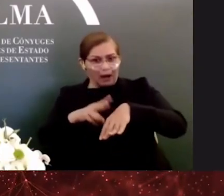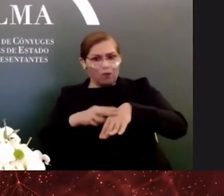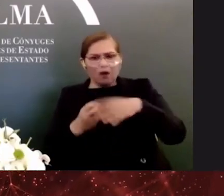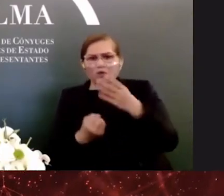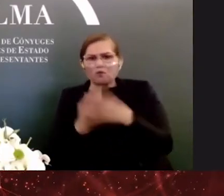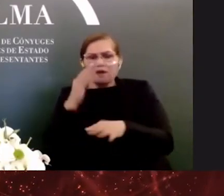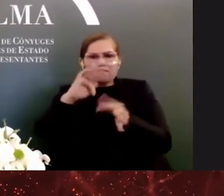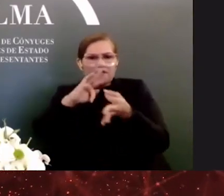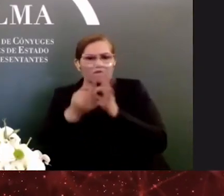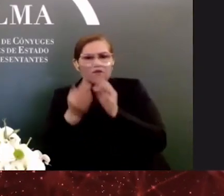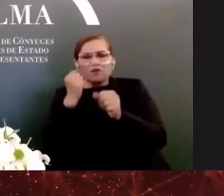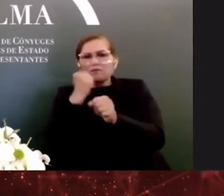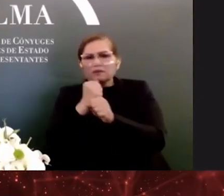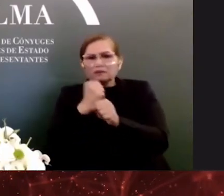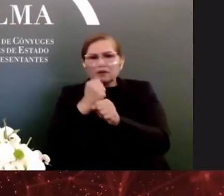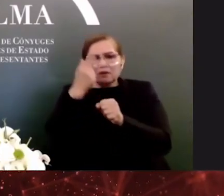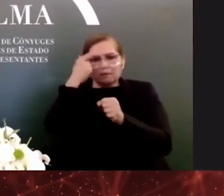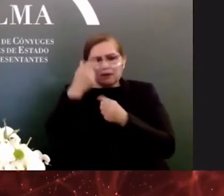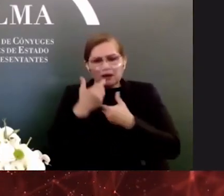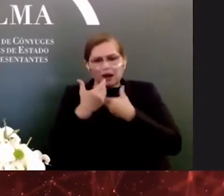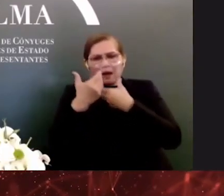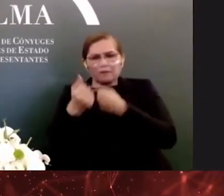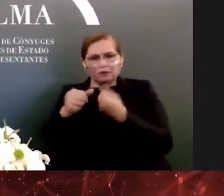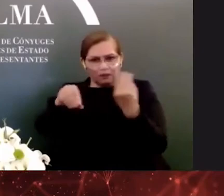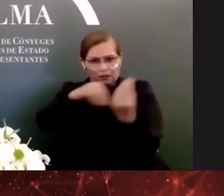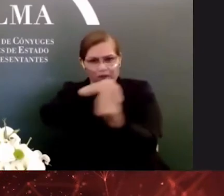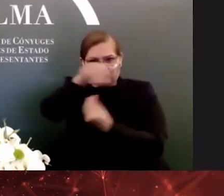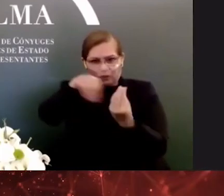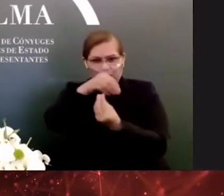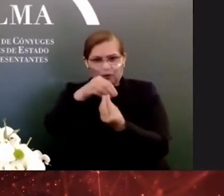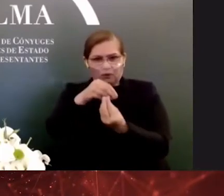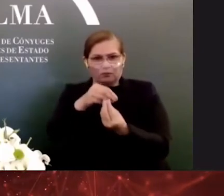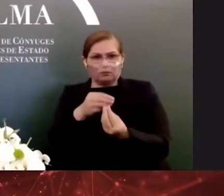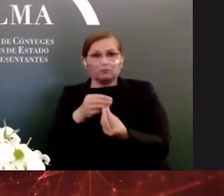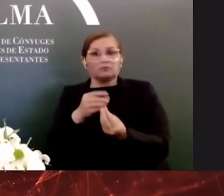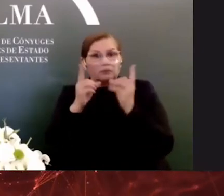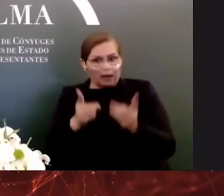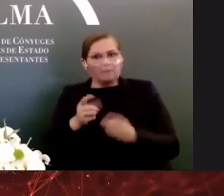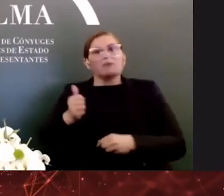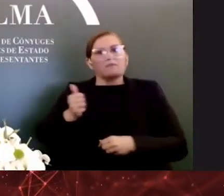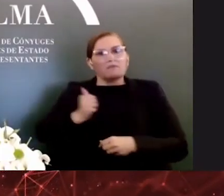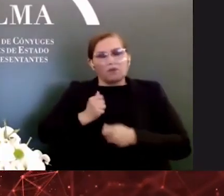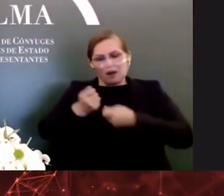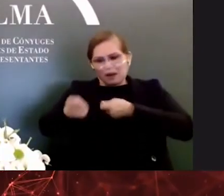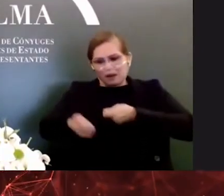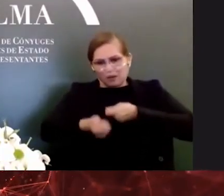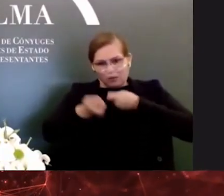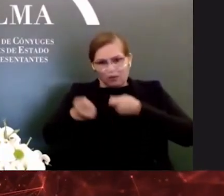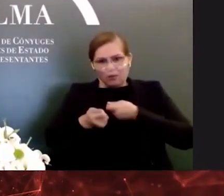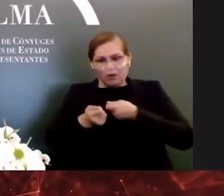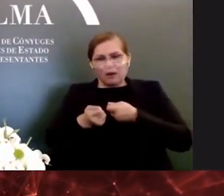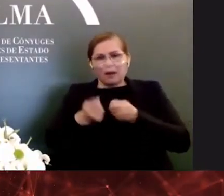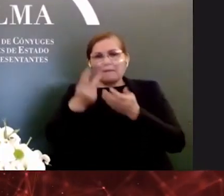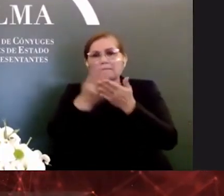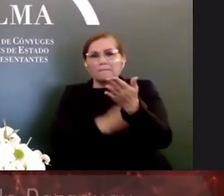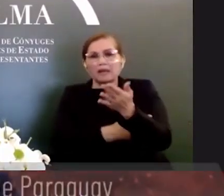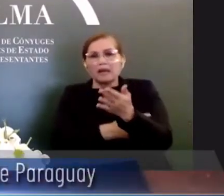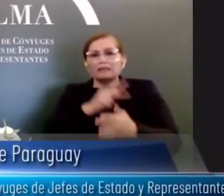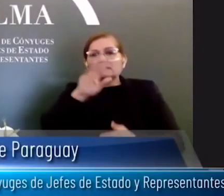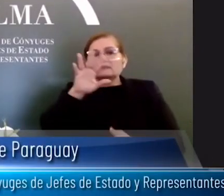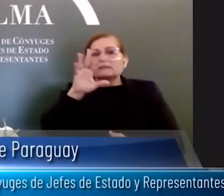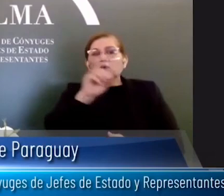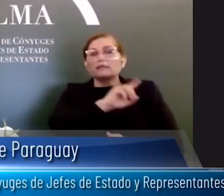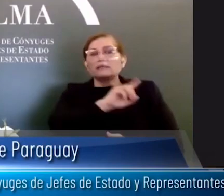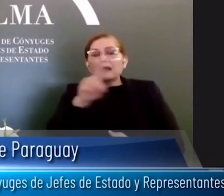nuevas acciones que favorecieron a la población, incluidas las mujeres rurales con el plan